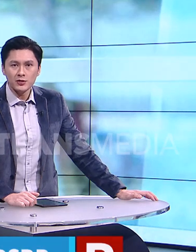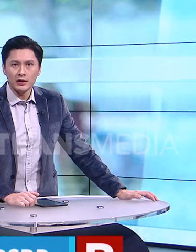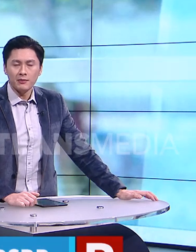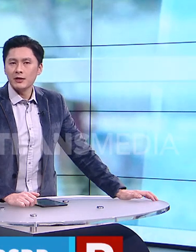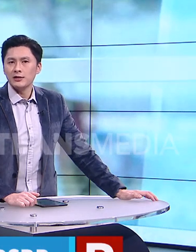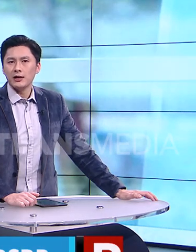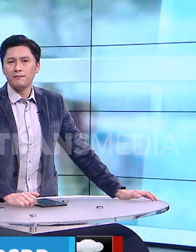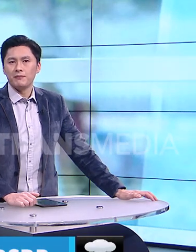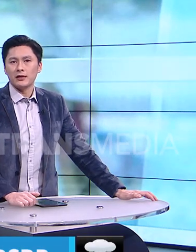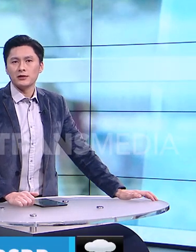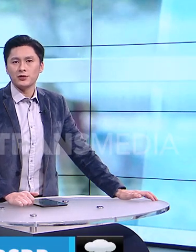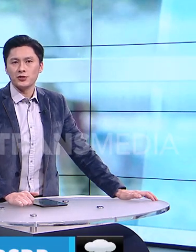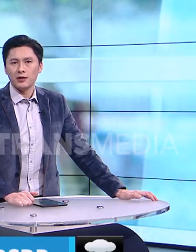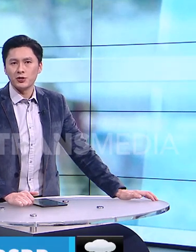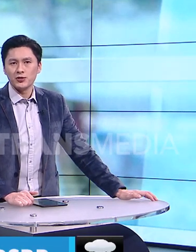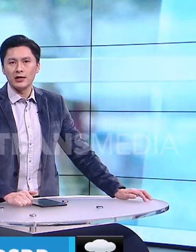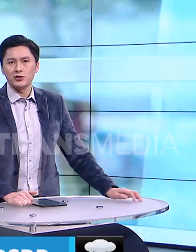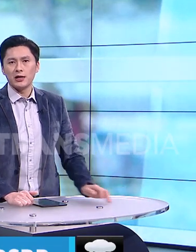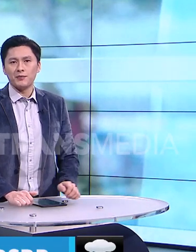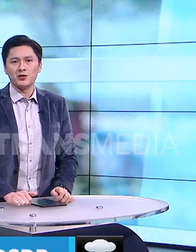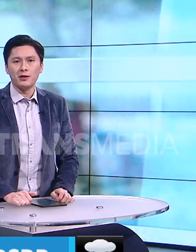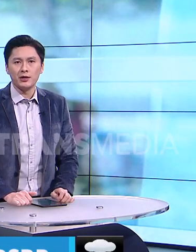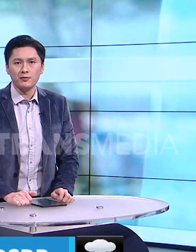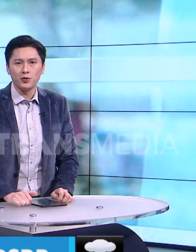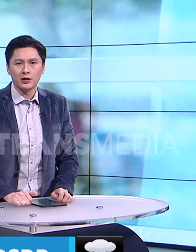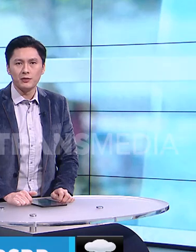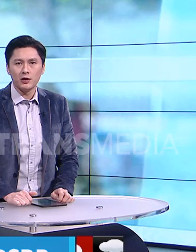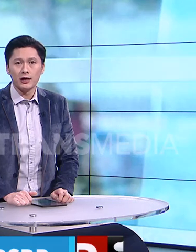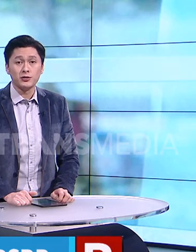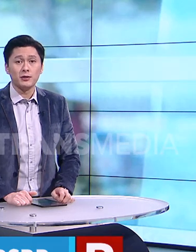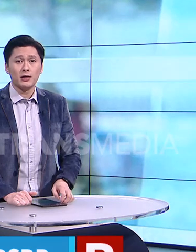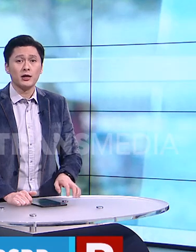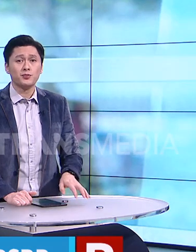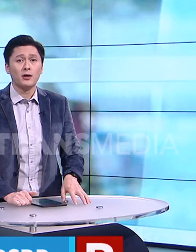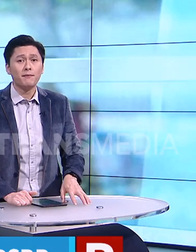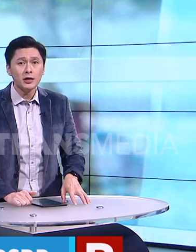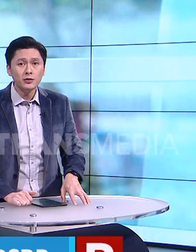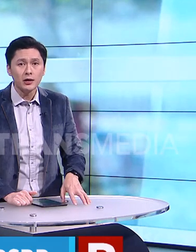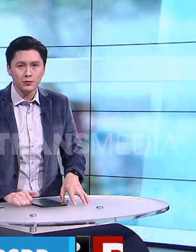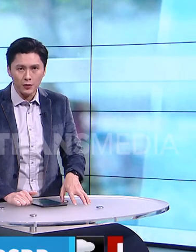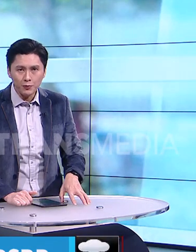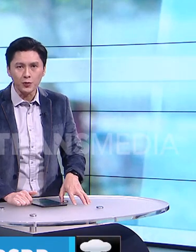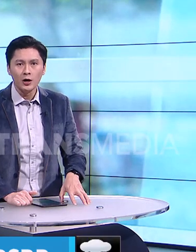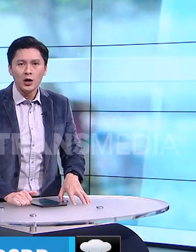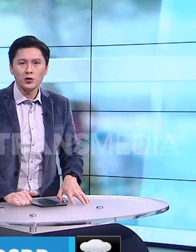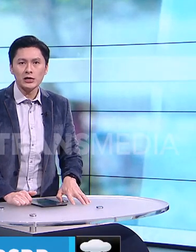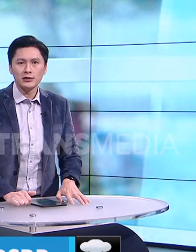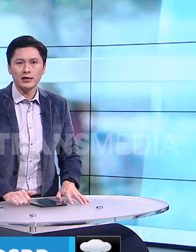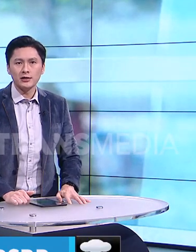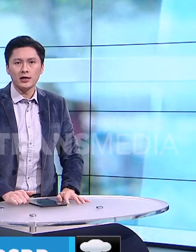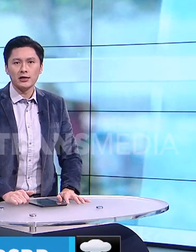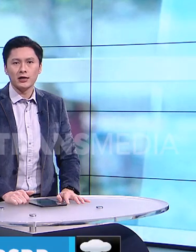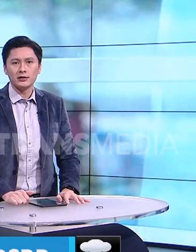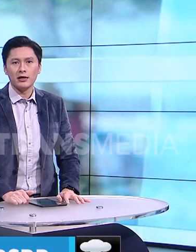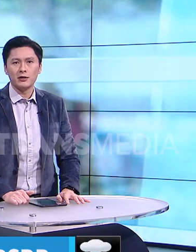Jakarta, Anies Baswedan memastikan pembatasan sosial berskala besar PSBB di ibu kota dimulai hari Jumat tanggal 10 April 2020.